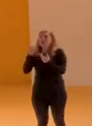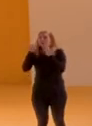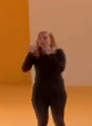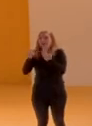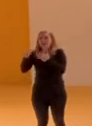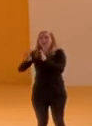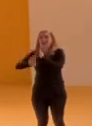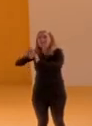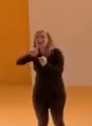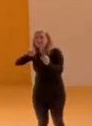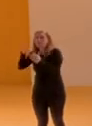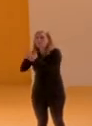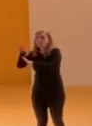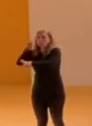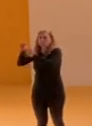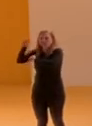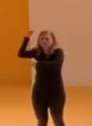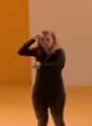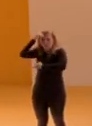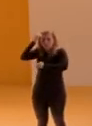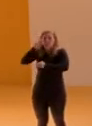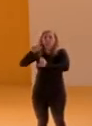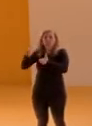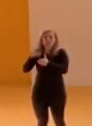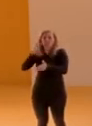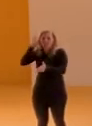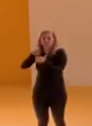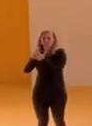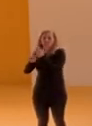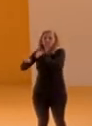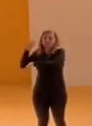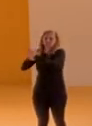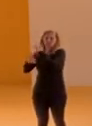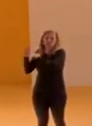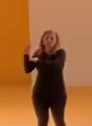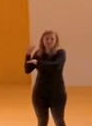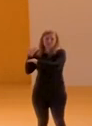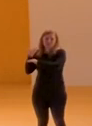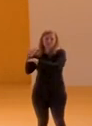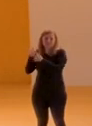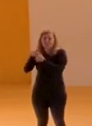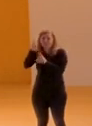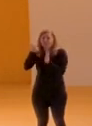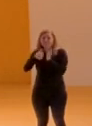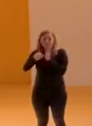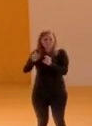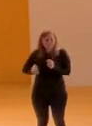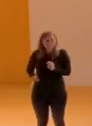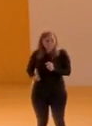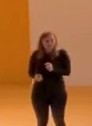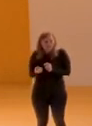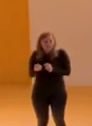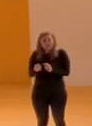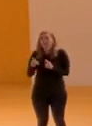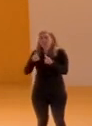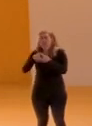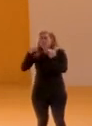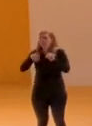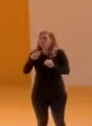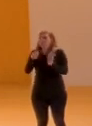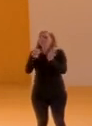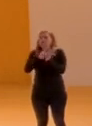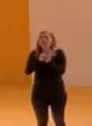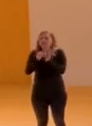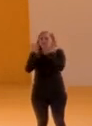hiperinflacji której doświadczały w mamy też wyjątek Francję w zasadzie tutaj też mogłyby się znaleźć